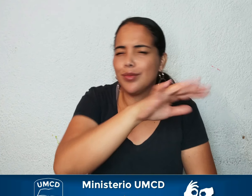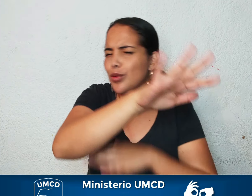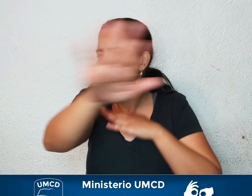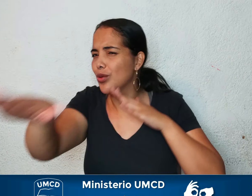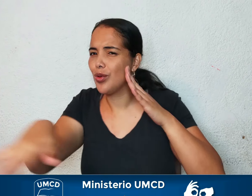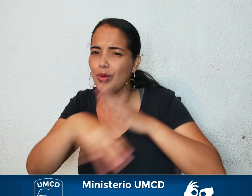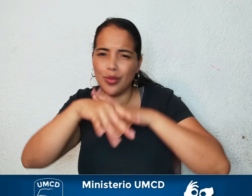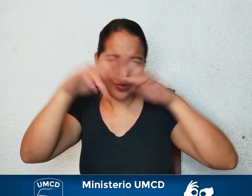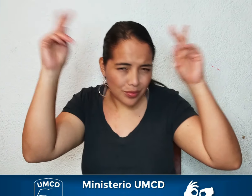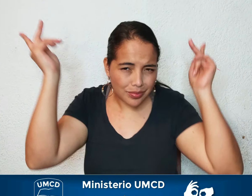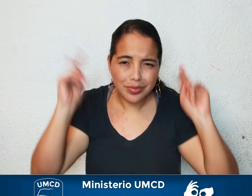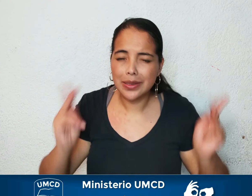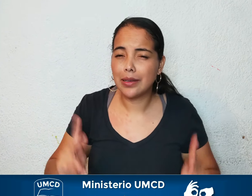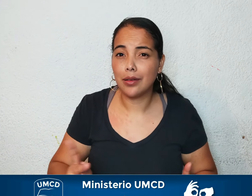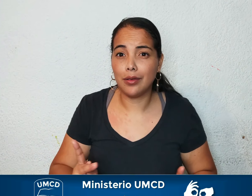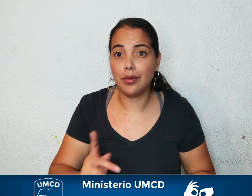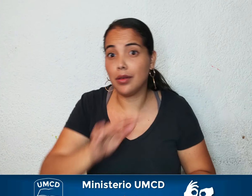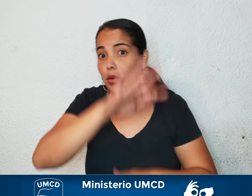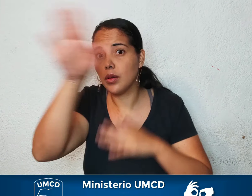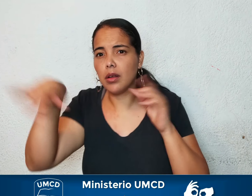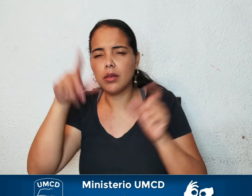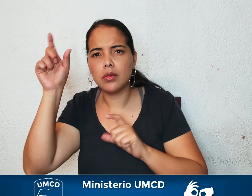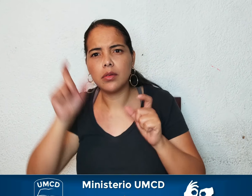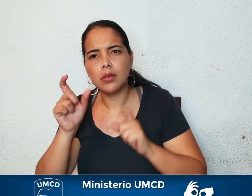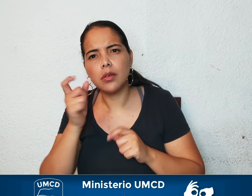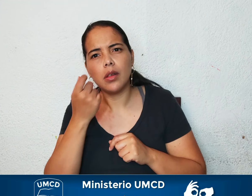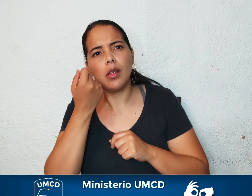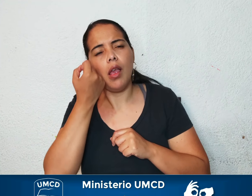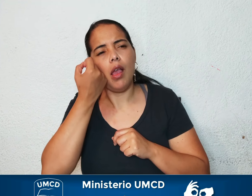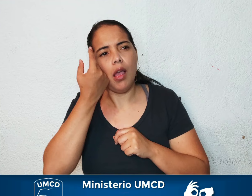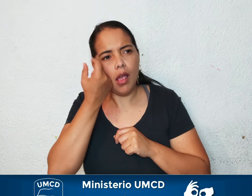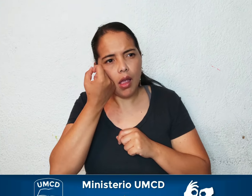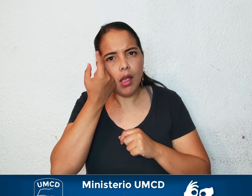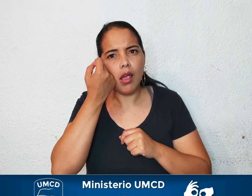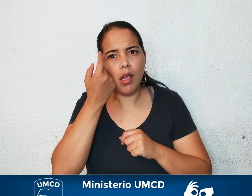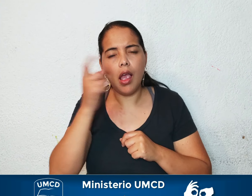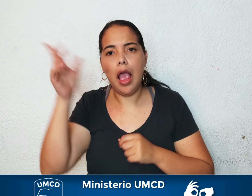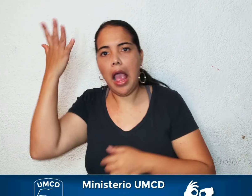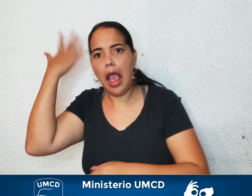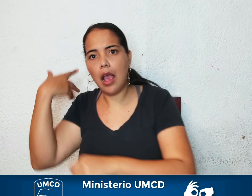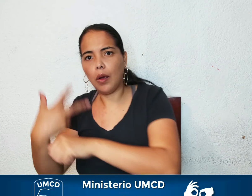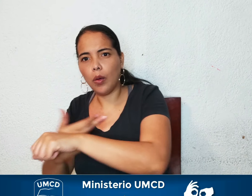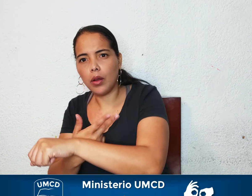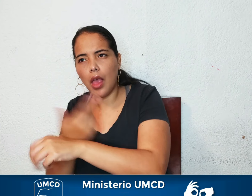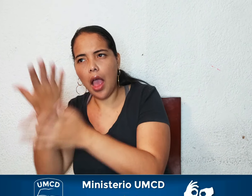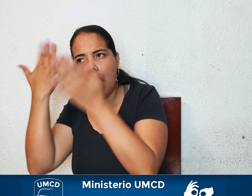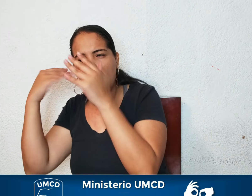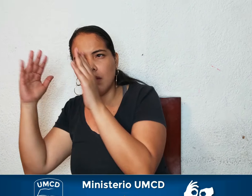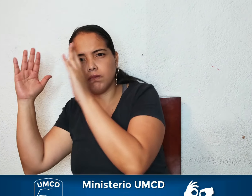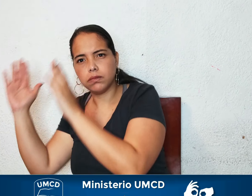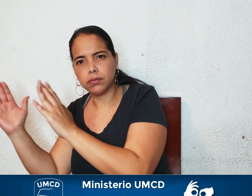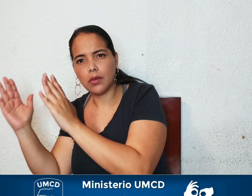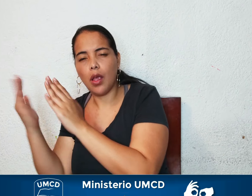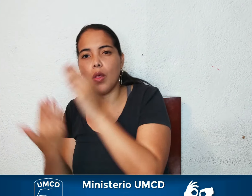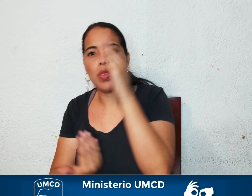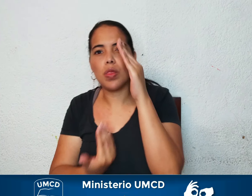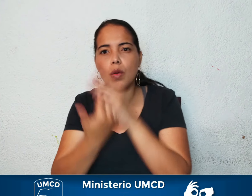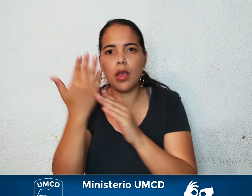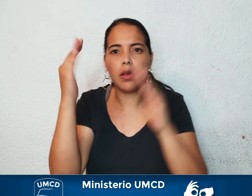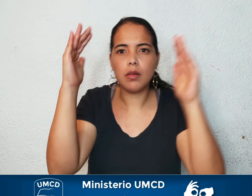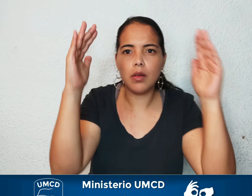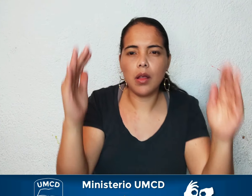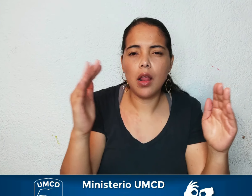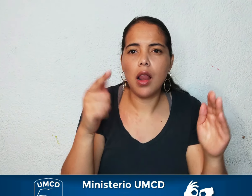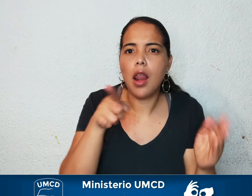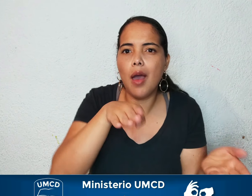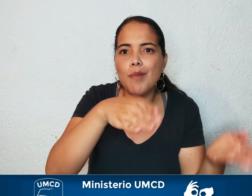sus pecados. Lo que todos vemos en esa figura del Cordero y del pan realmente